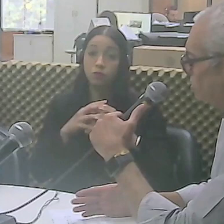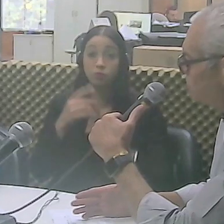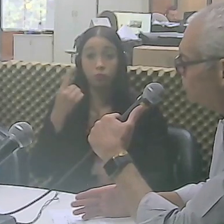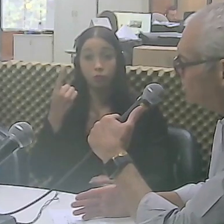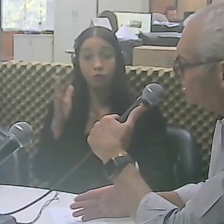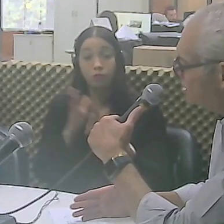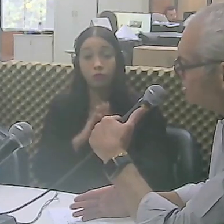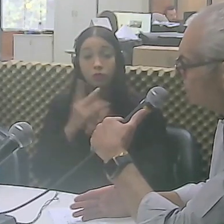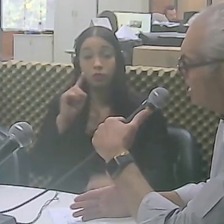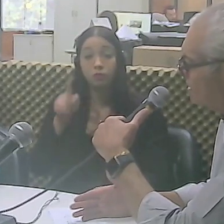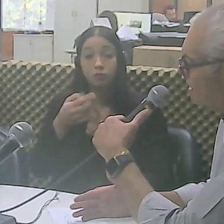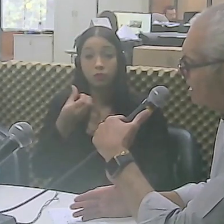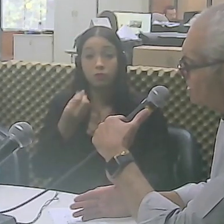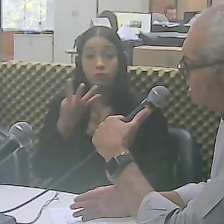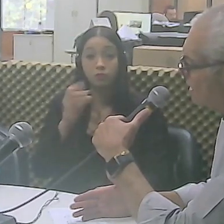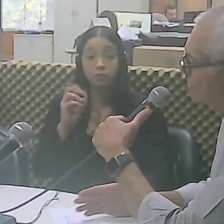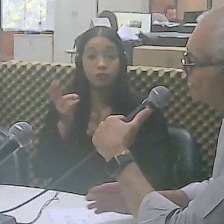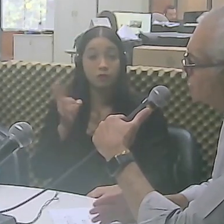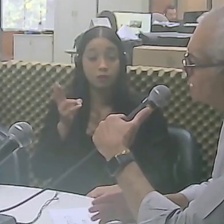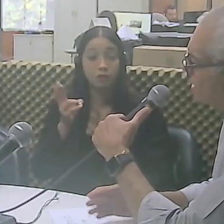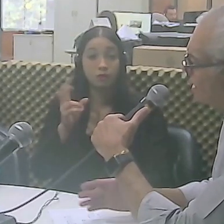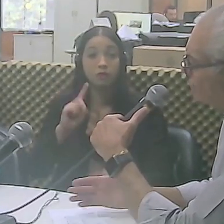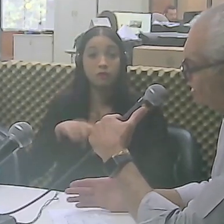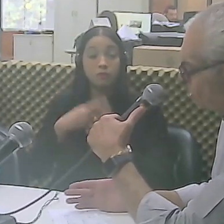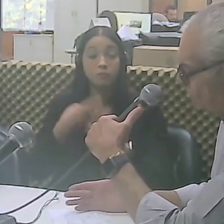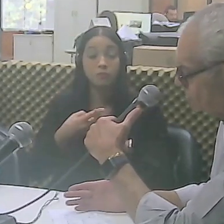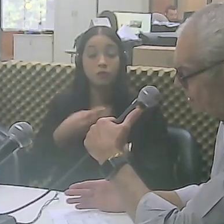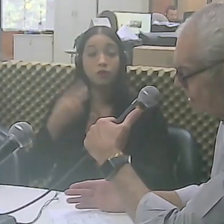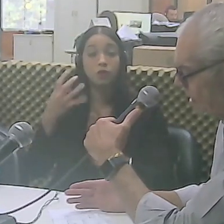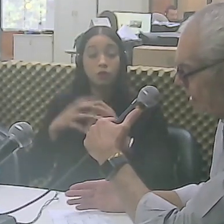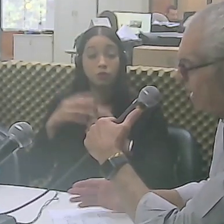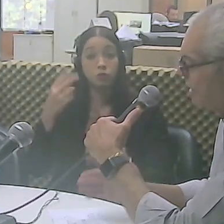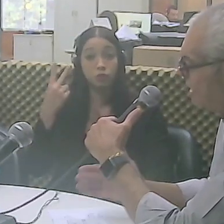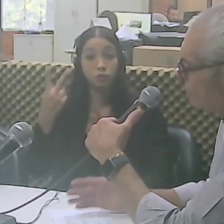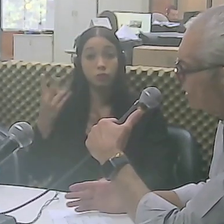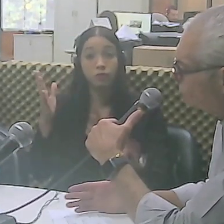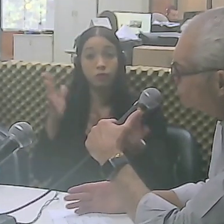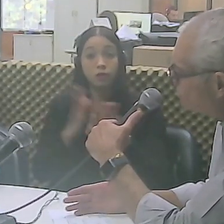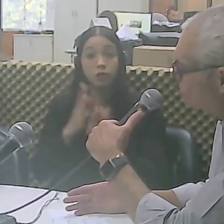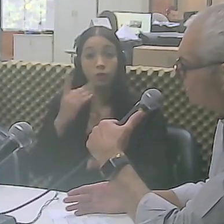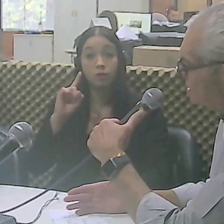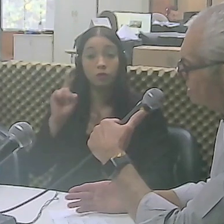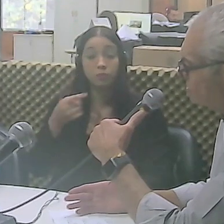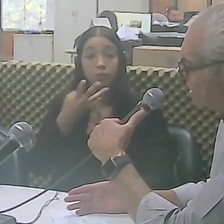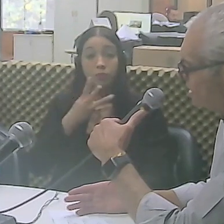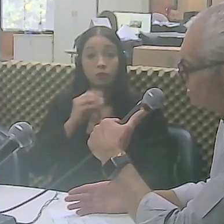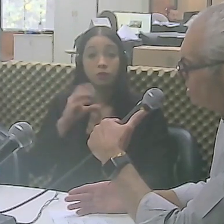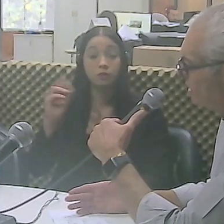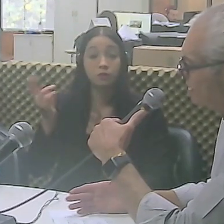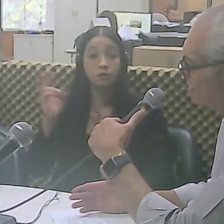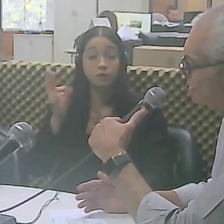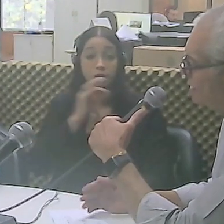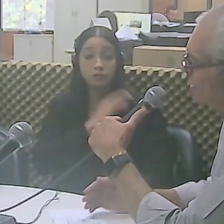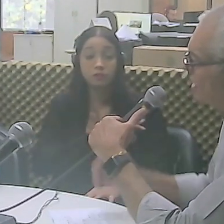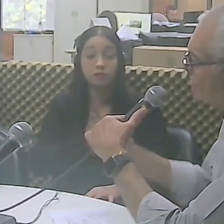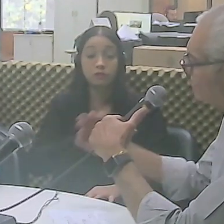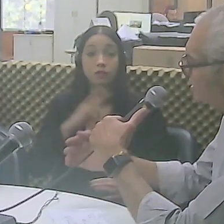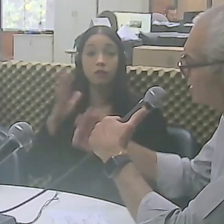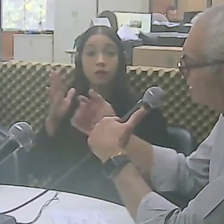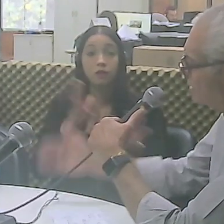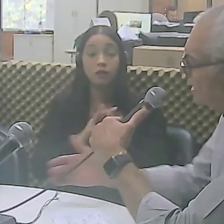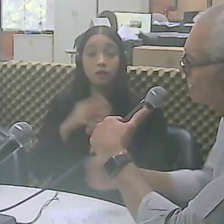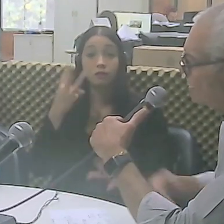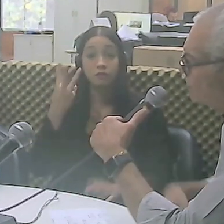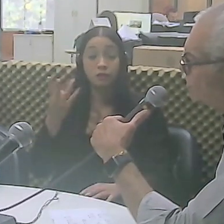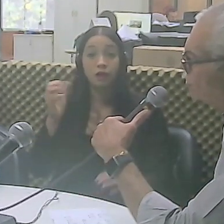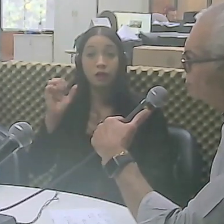até R$ 2.640 de renda, depois ele tem a Faixa 2, que é até R$ 4.400 de renda, e tem a Faixa